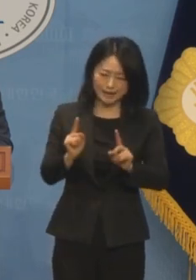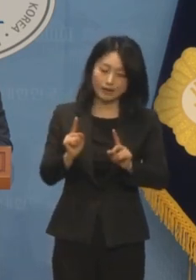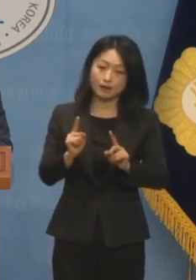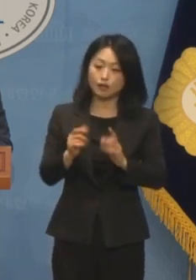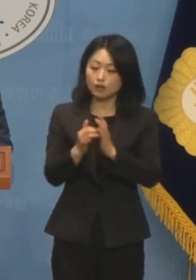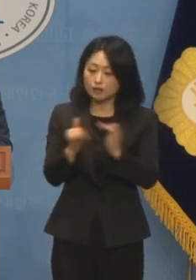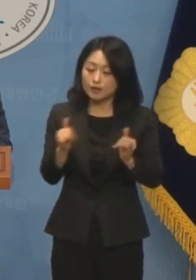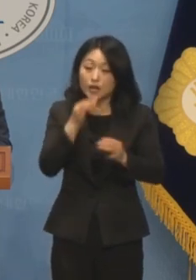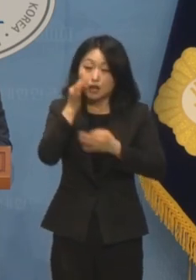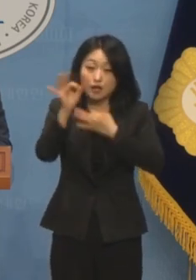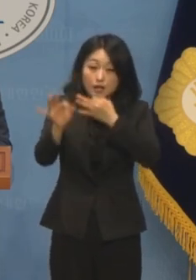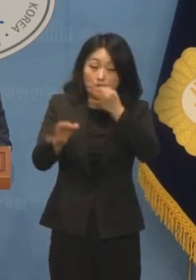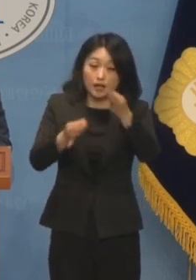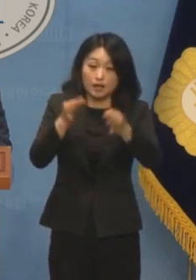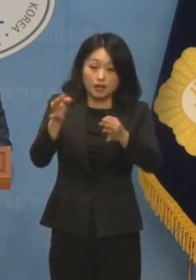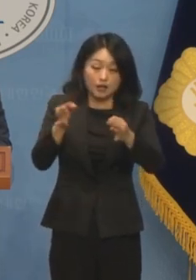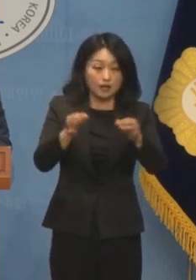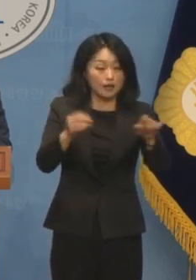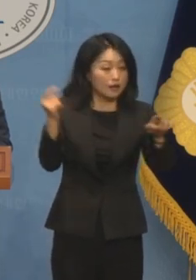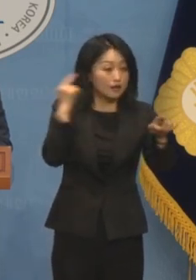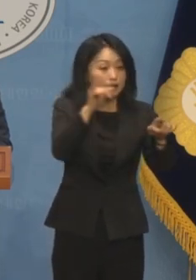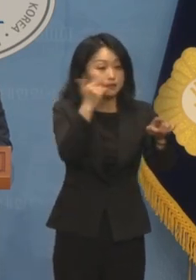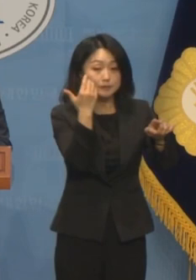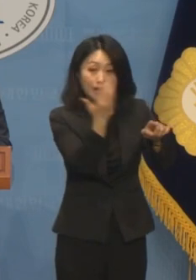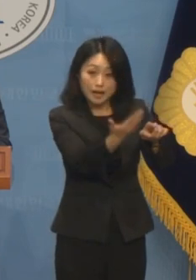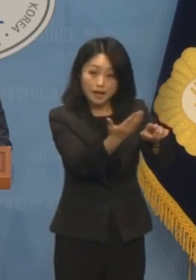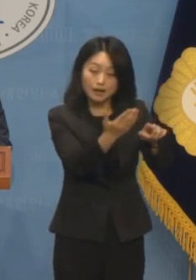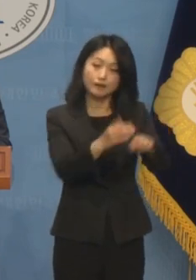절박한 외침을 듣기는 했습니까?